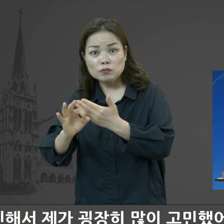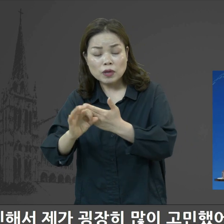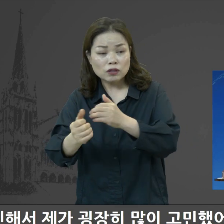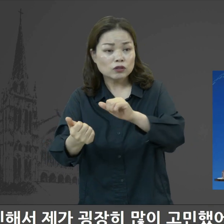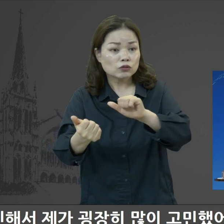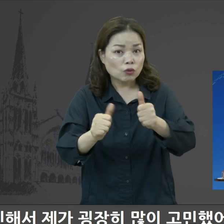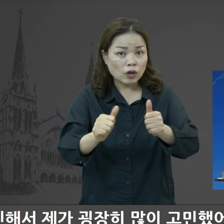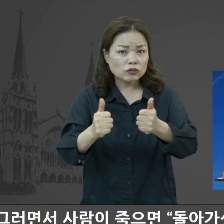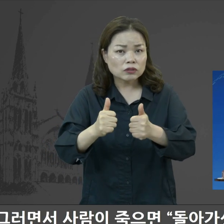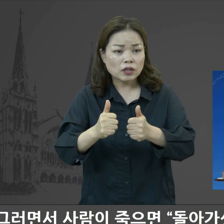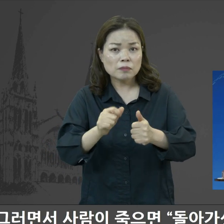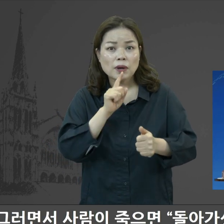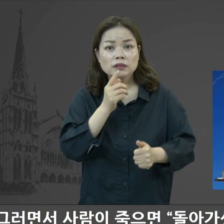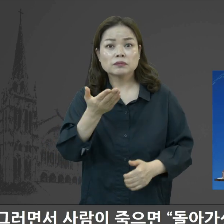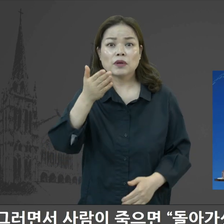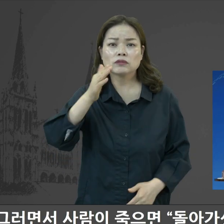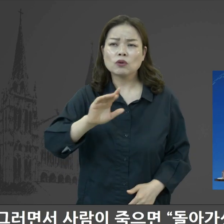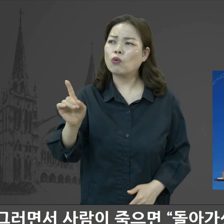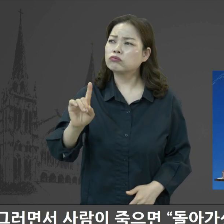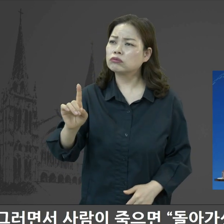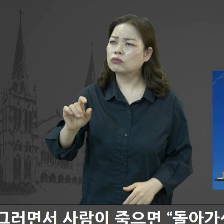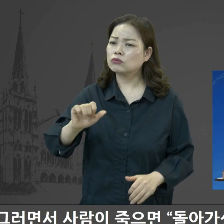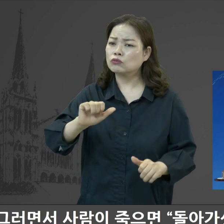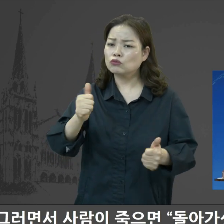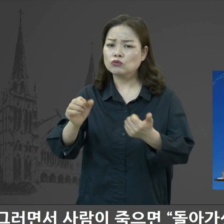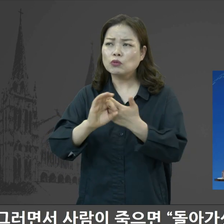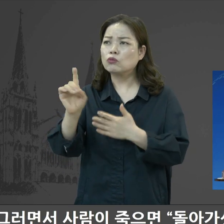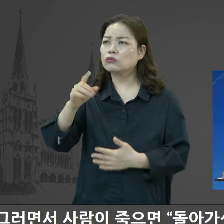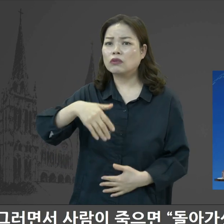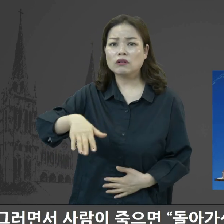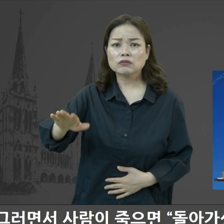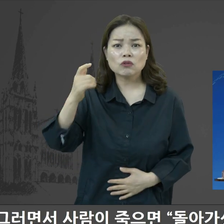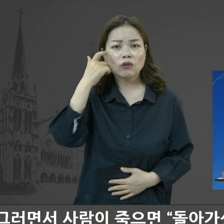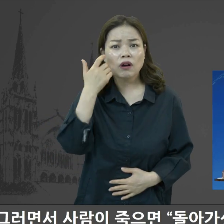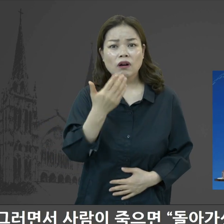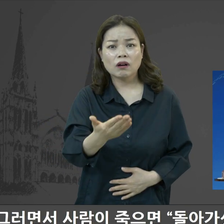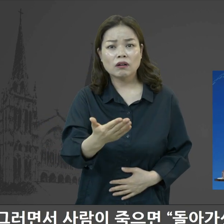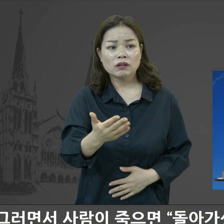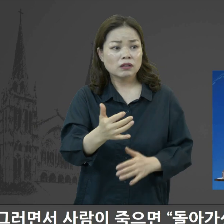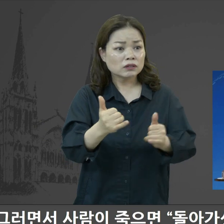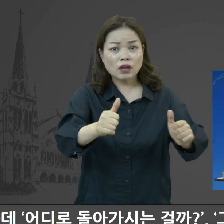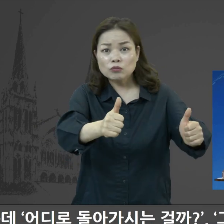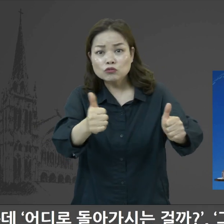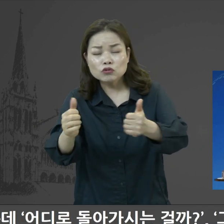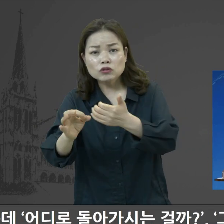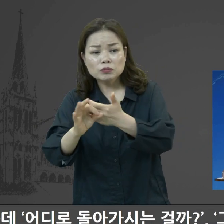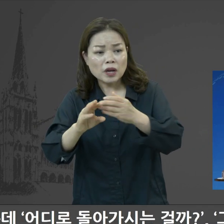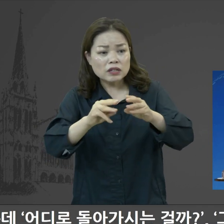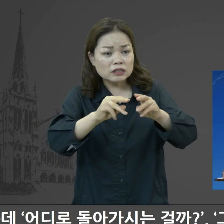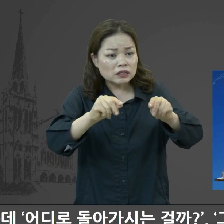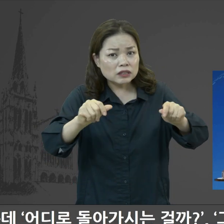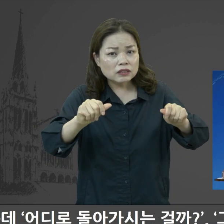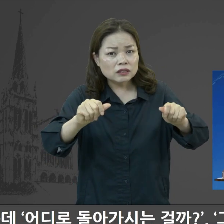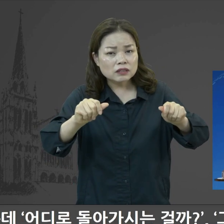돌아가셨다 하고 인사하는데 어디로 돌아가시는 걸까? 그리고 왜 사람은 죽으면 왜 흙이 된다